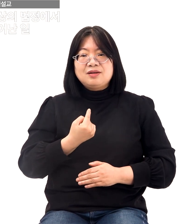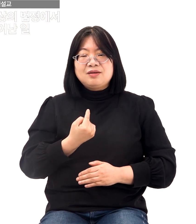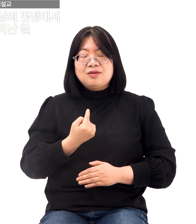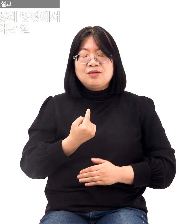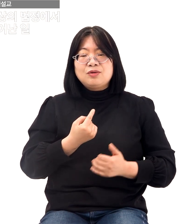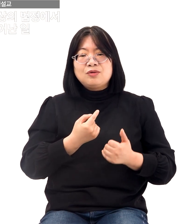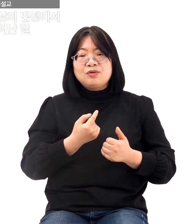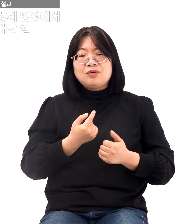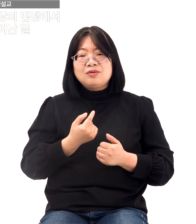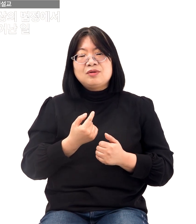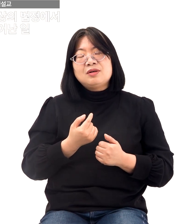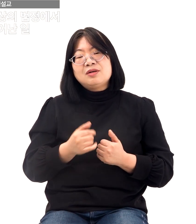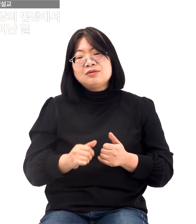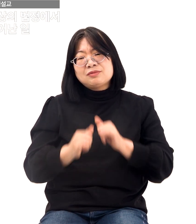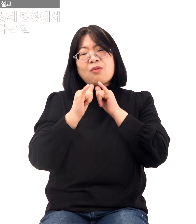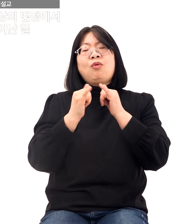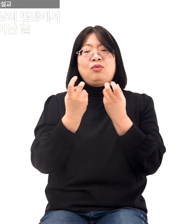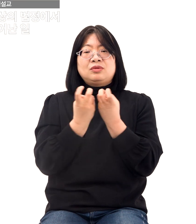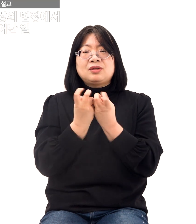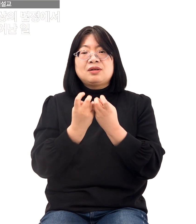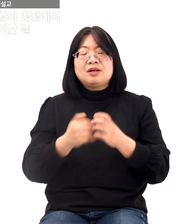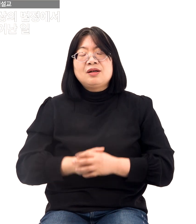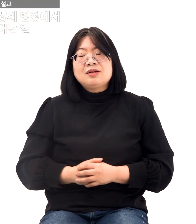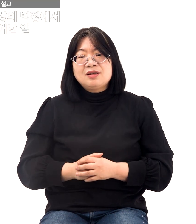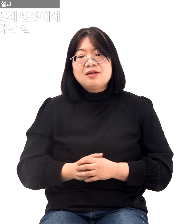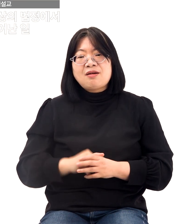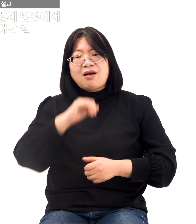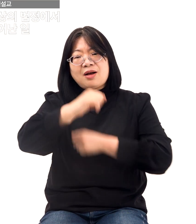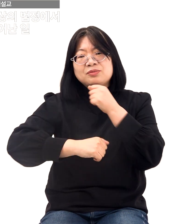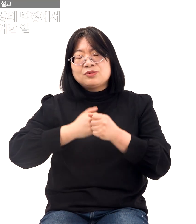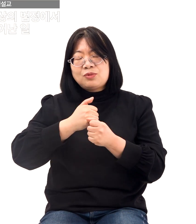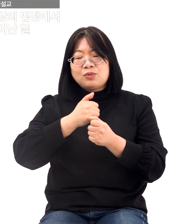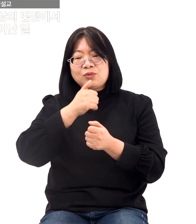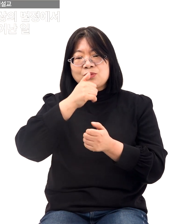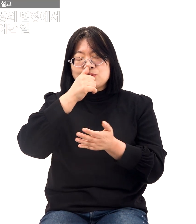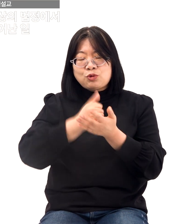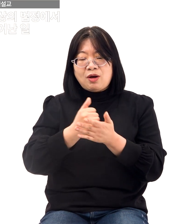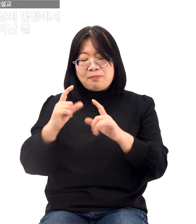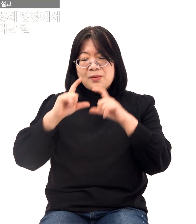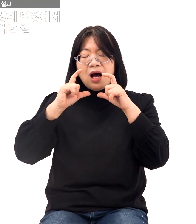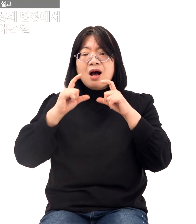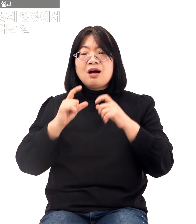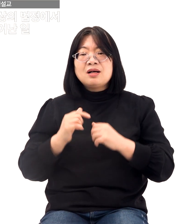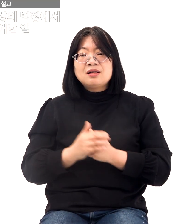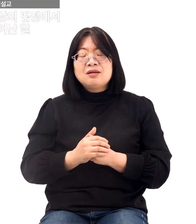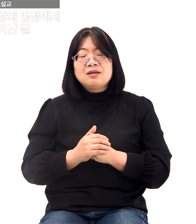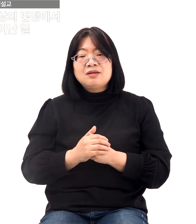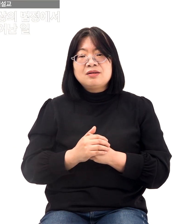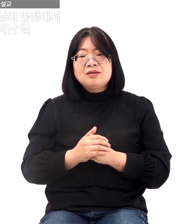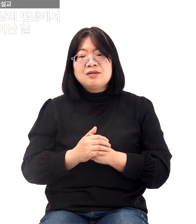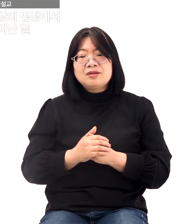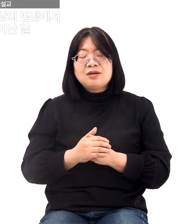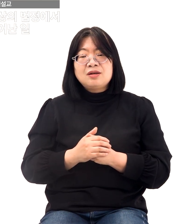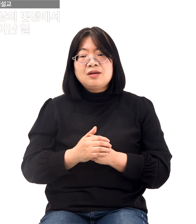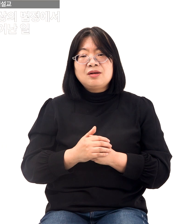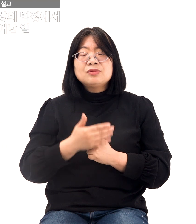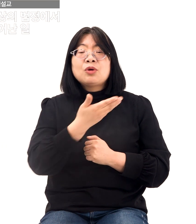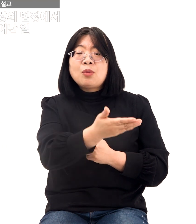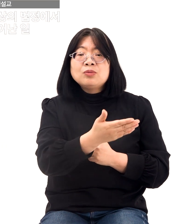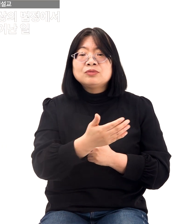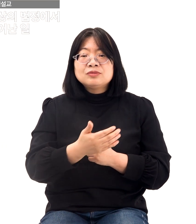내려놔요? 어떻게 자기를 함부로 정죄를 합니까? 누구의 피로 값주고 사신